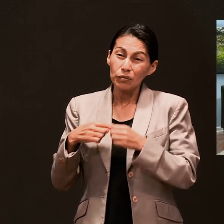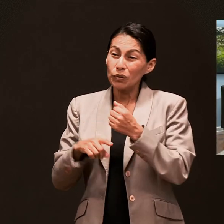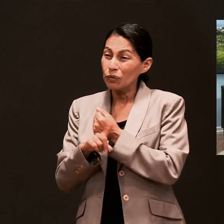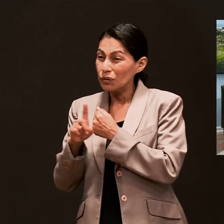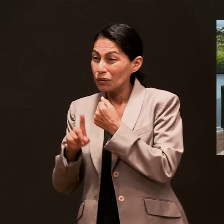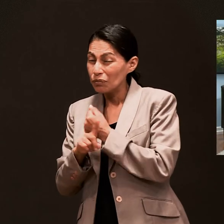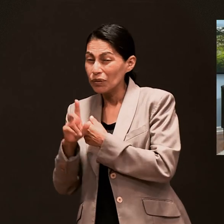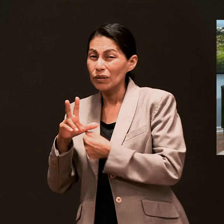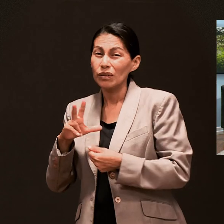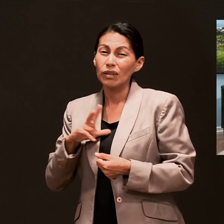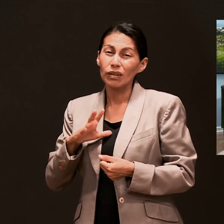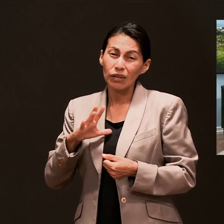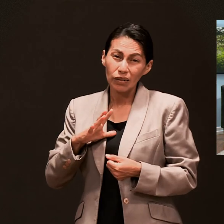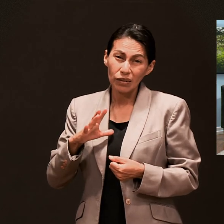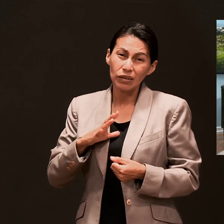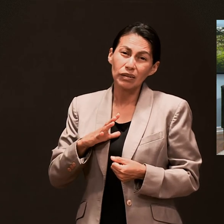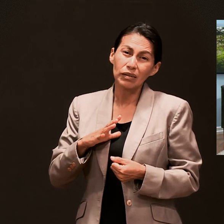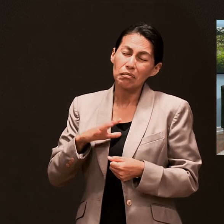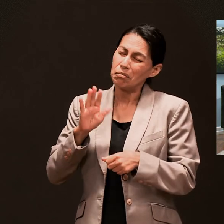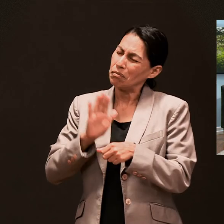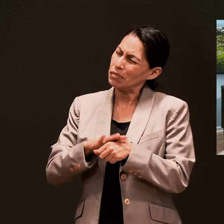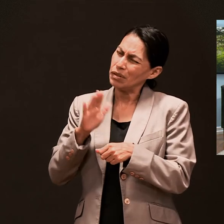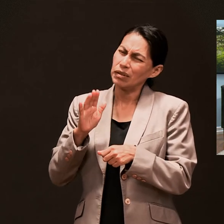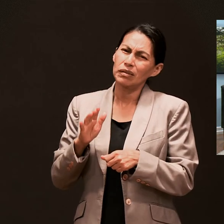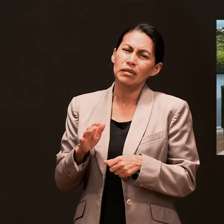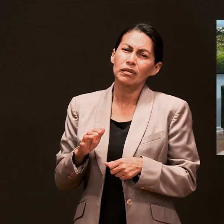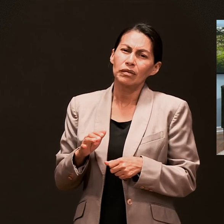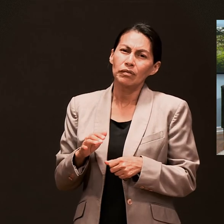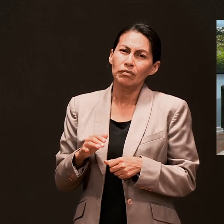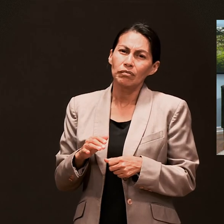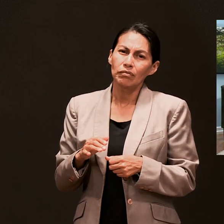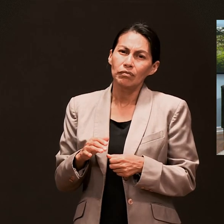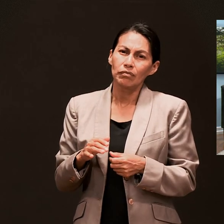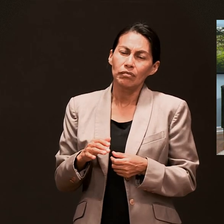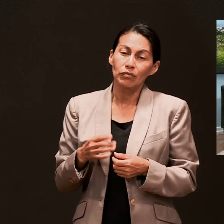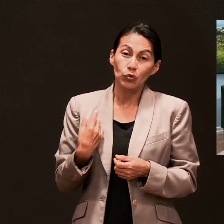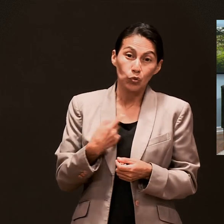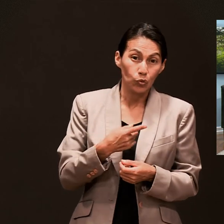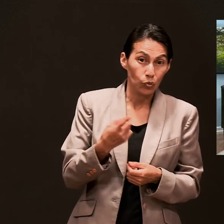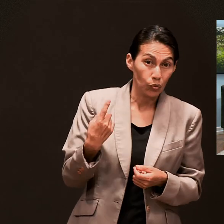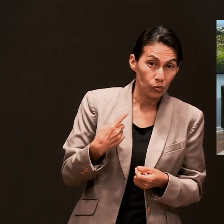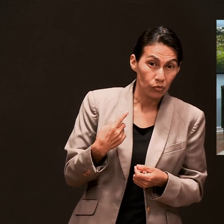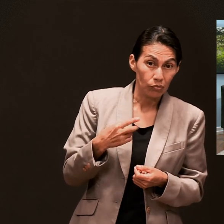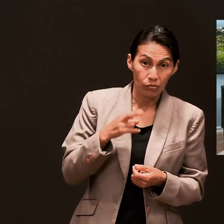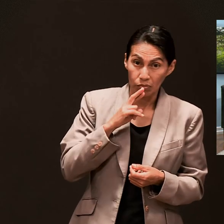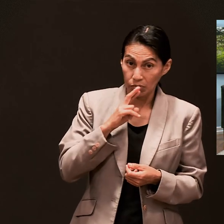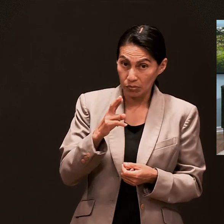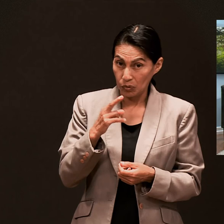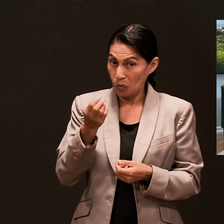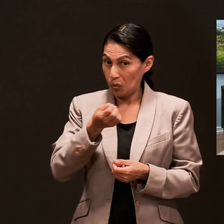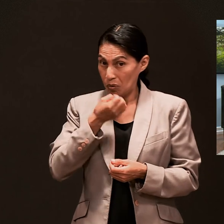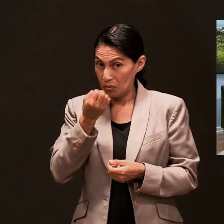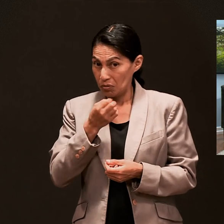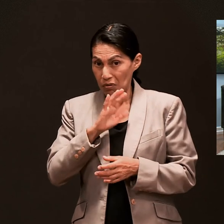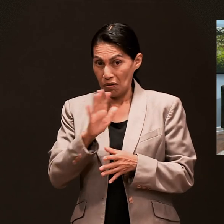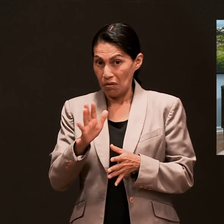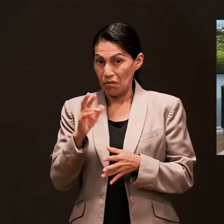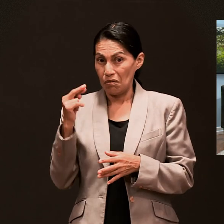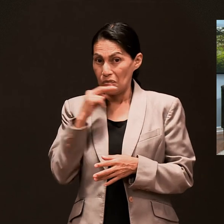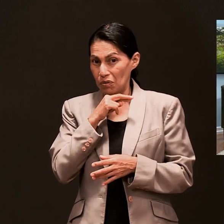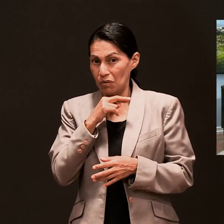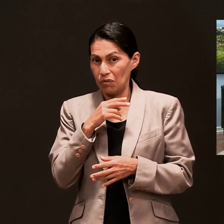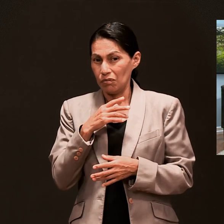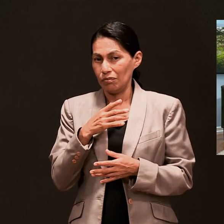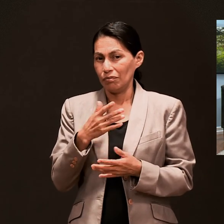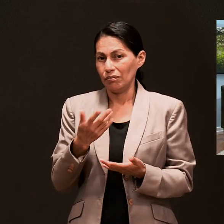y este y si tenemos problemas verdad más todavía más todavía sí no podemos resolver los